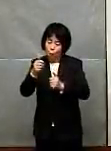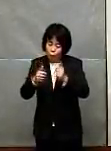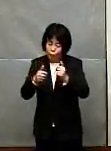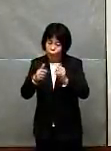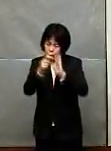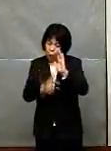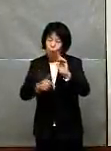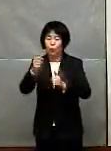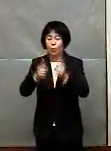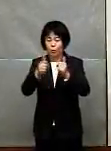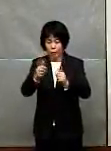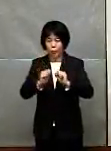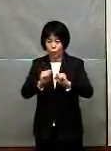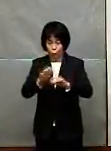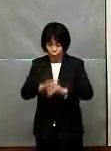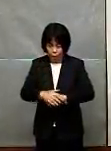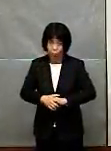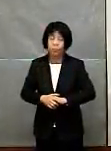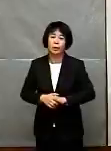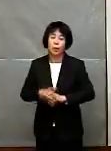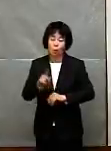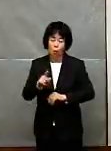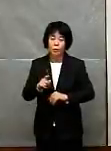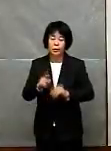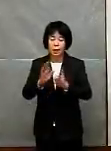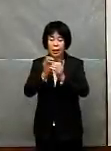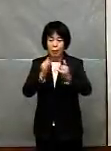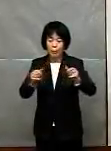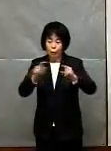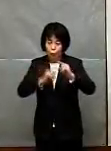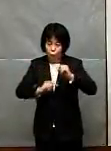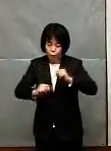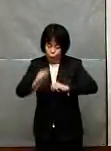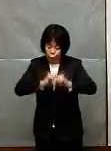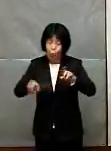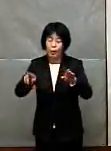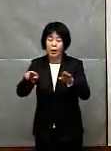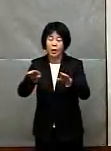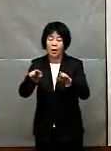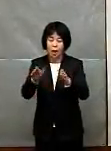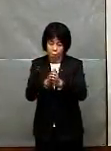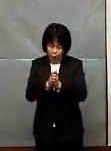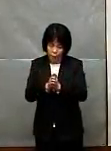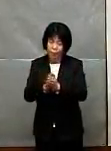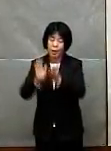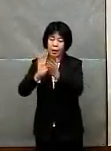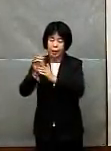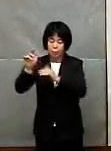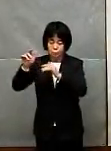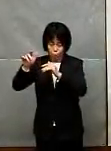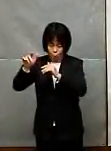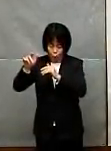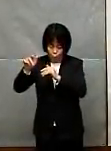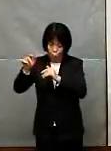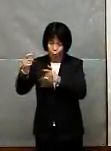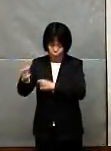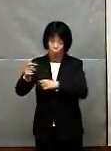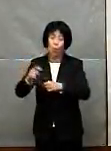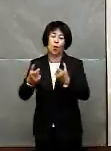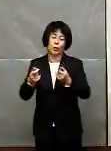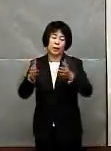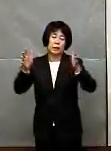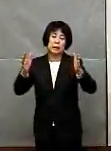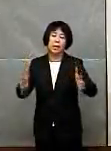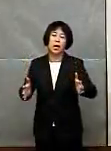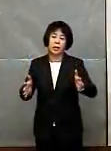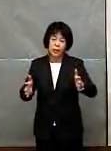実施いたします。こうした県民運動に合わせ、県も一事業主として同じ期